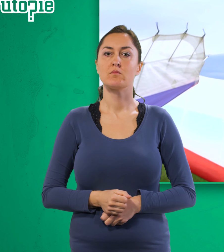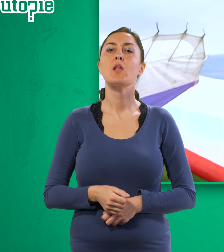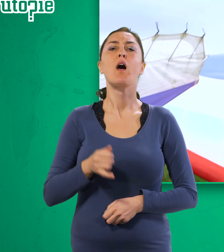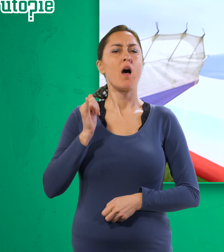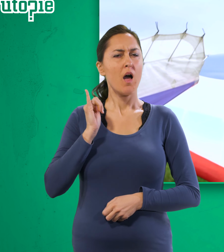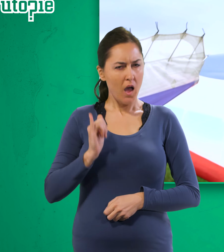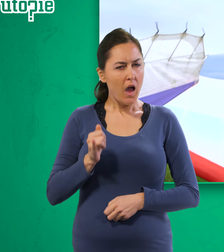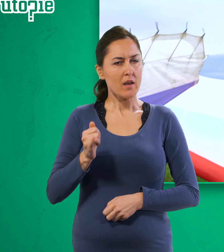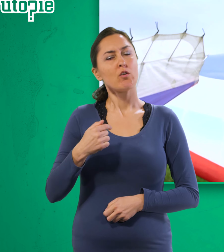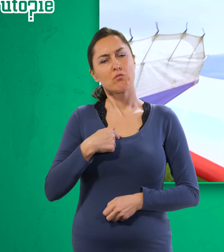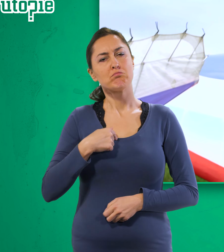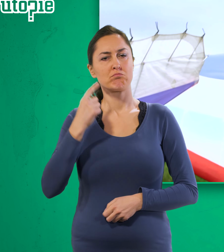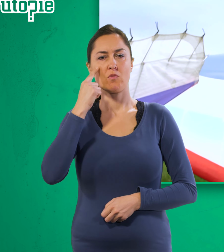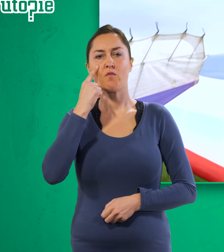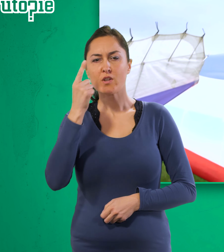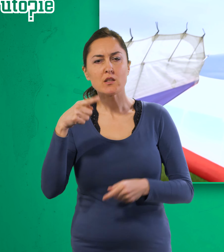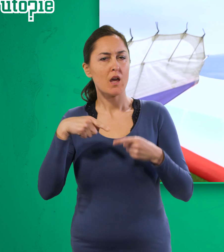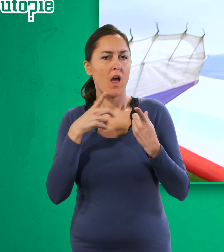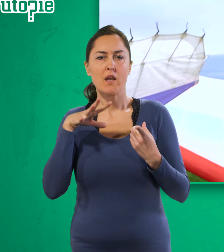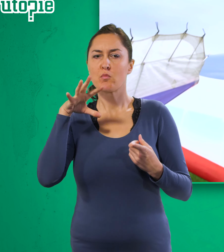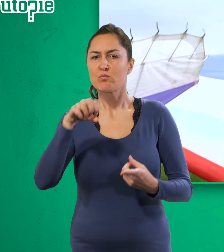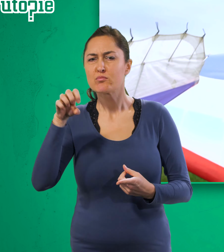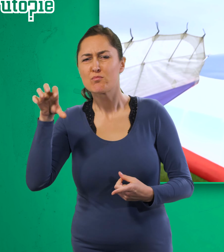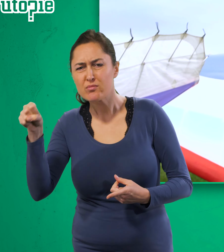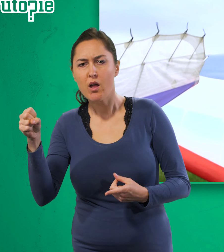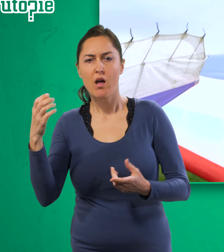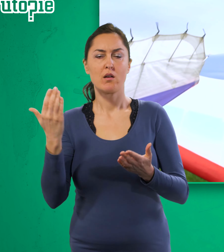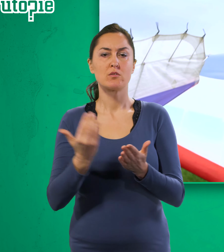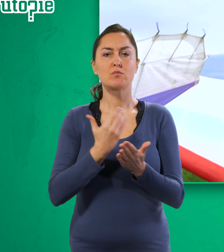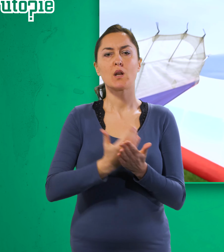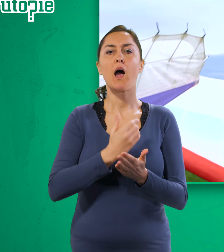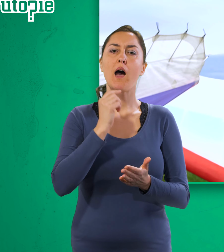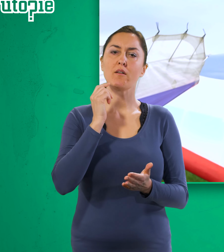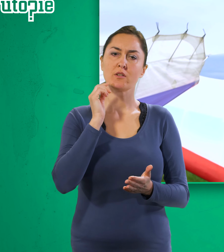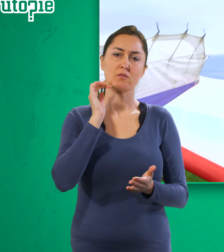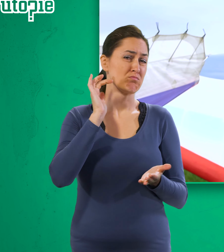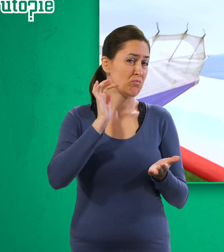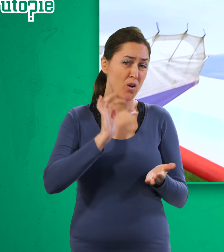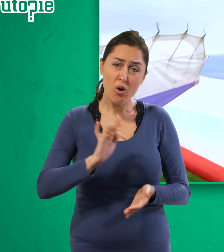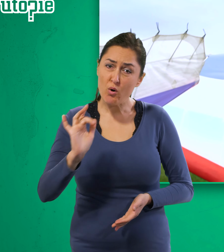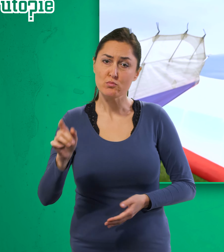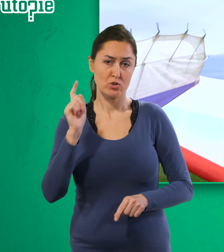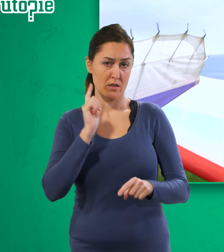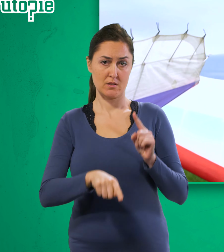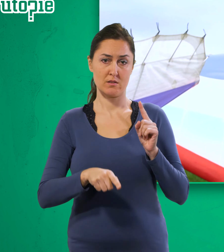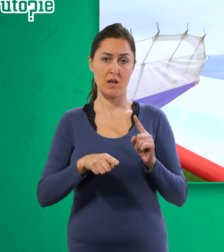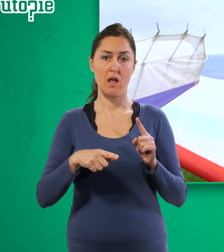že ta víra je spíš v to, že ono to vypadá nebezpečně, ale já věřím, že to zas tak nebezpečný není.